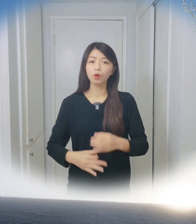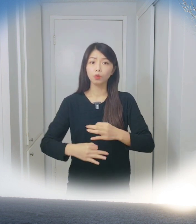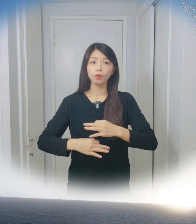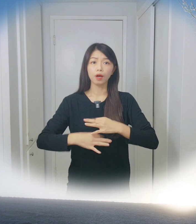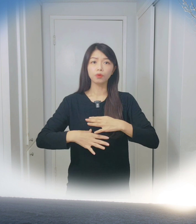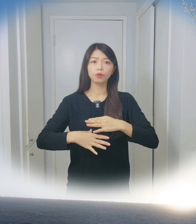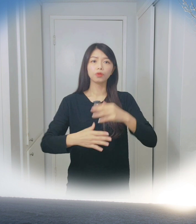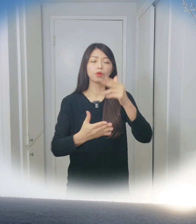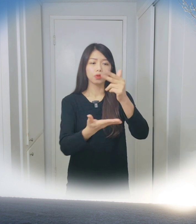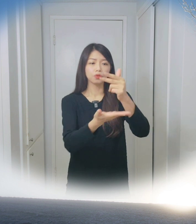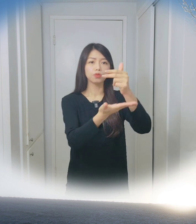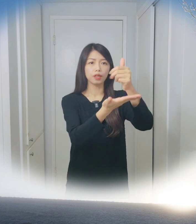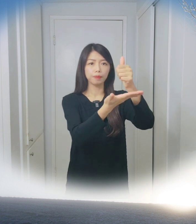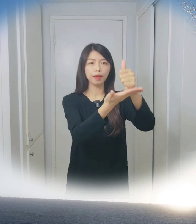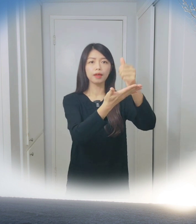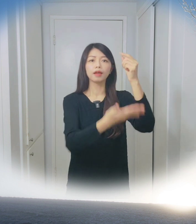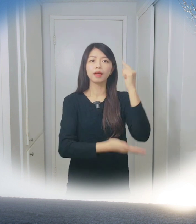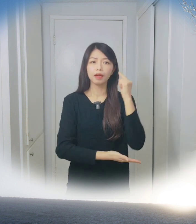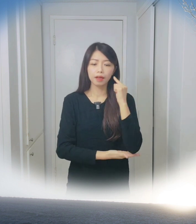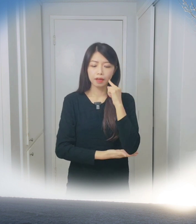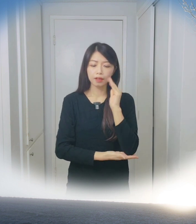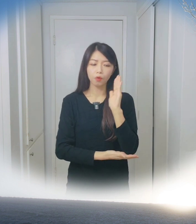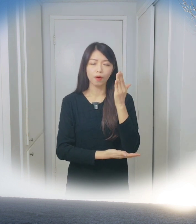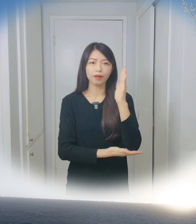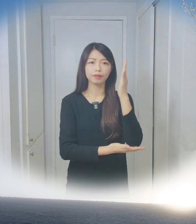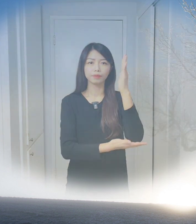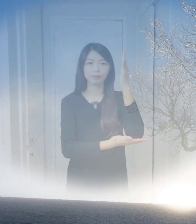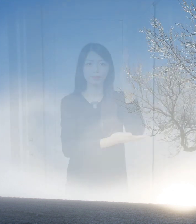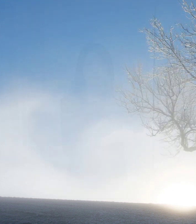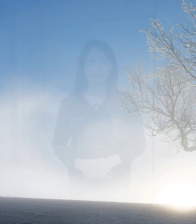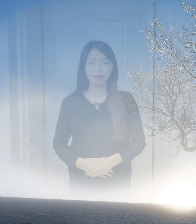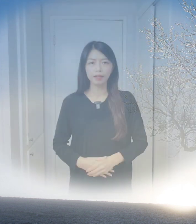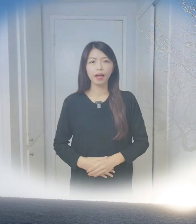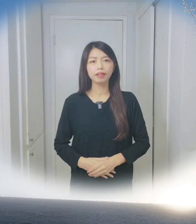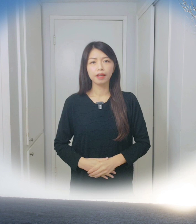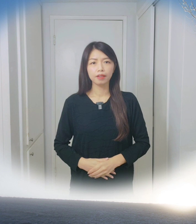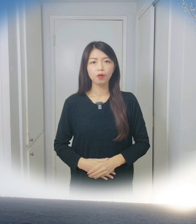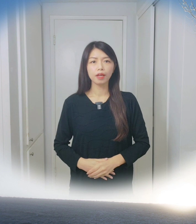해드릴게요. 놀라운 주님의 영광.